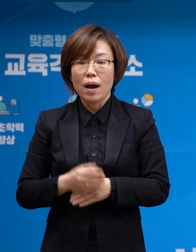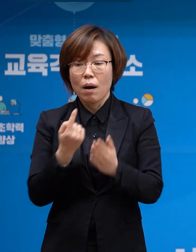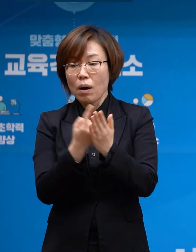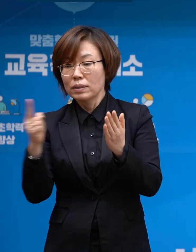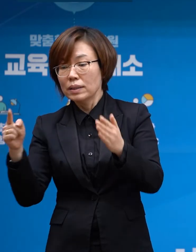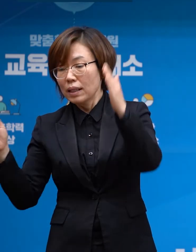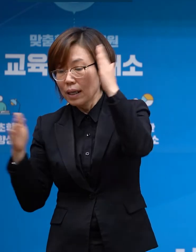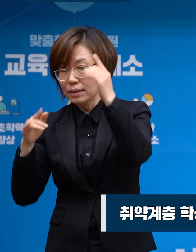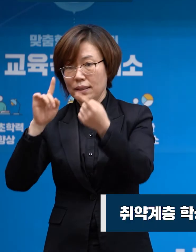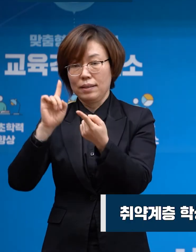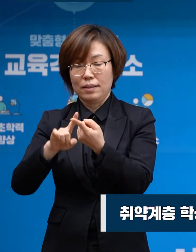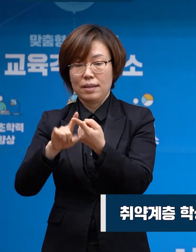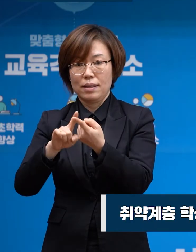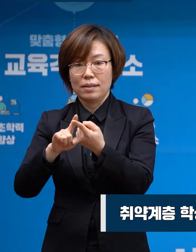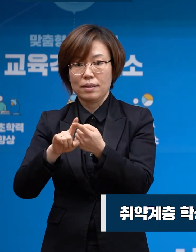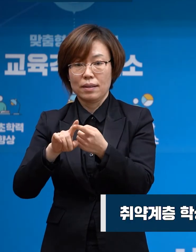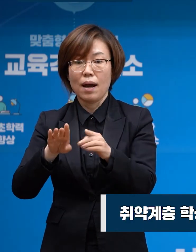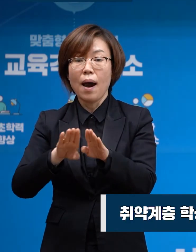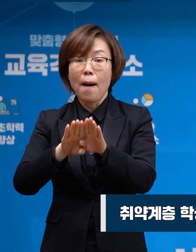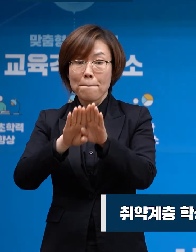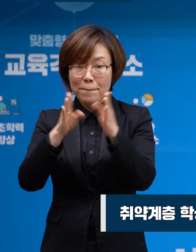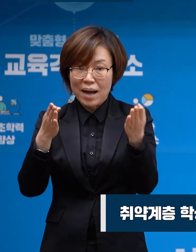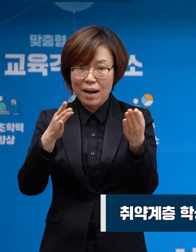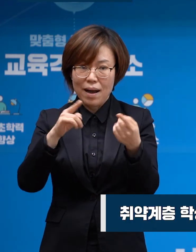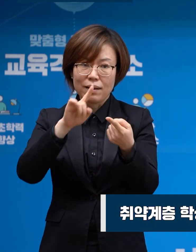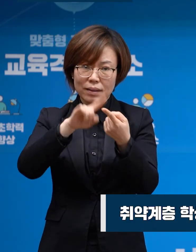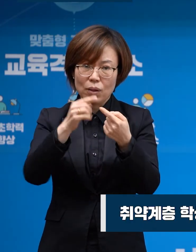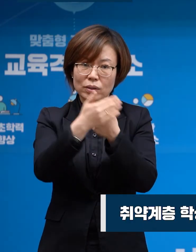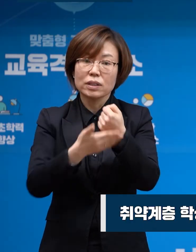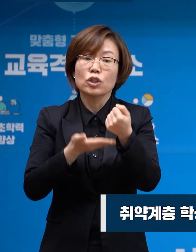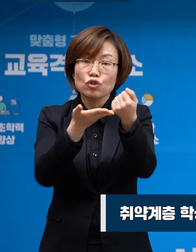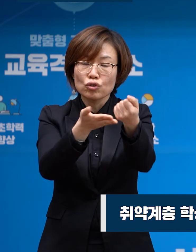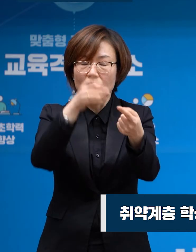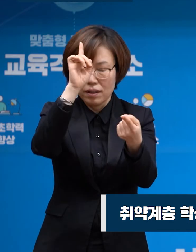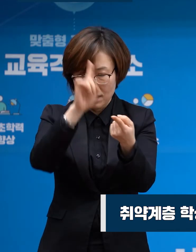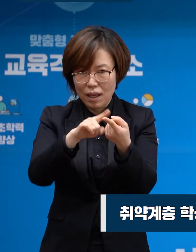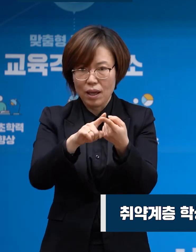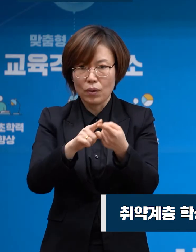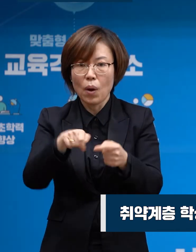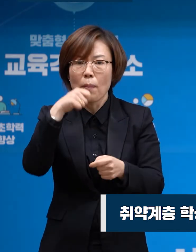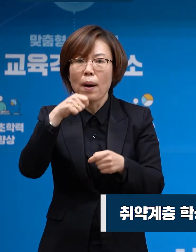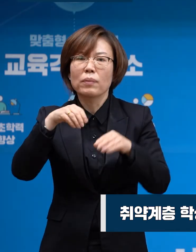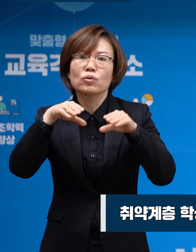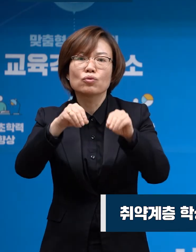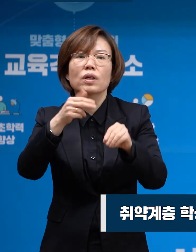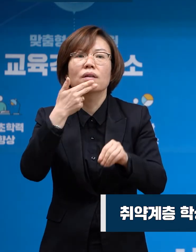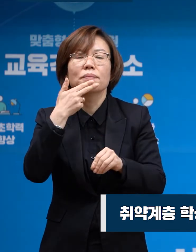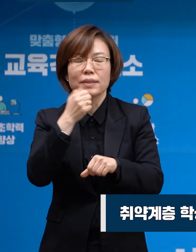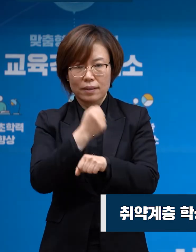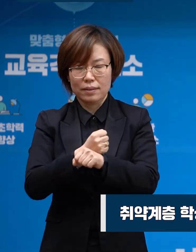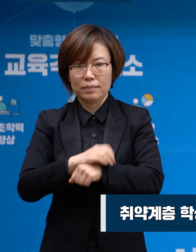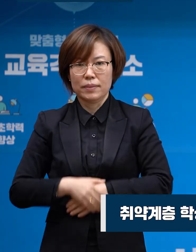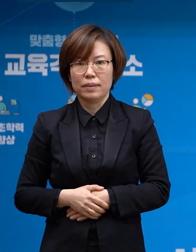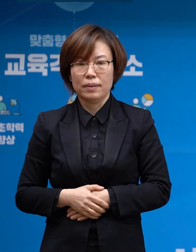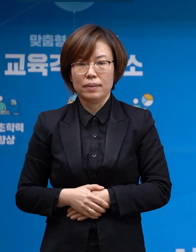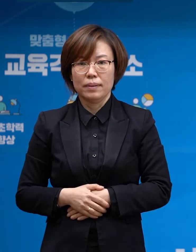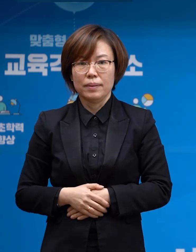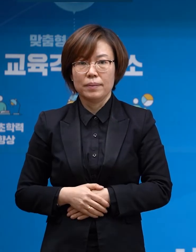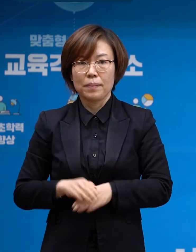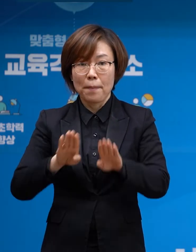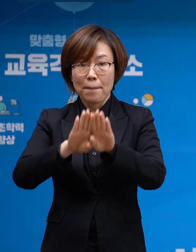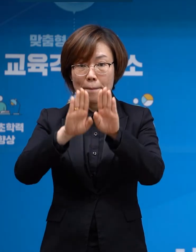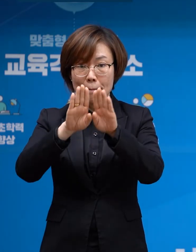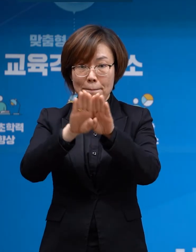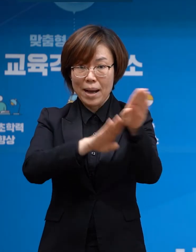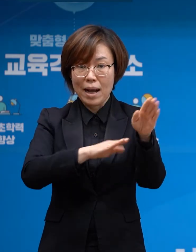학생에 대해서는 방학에 준하는 지원을 지속하여 급식이 중단되지 않도록 하겠습니다. 방학